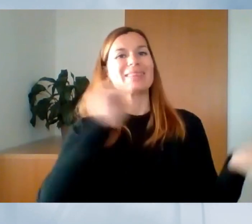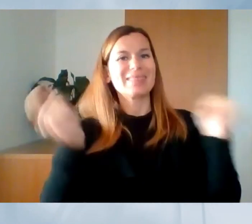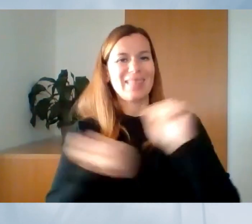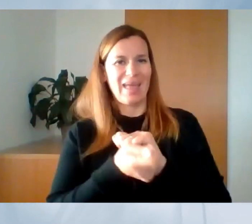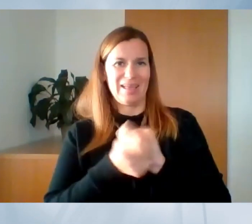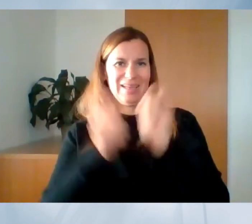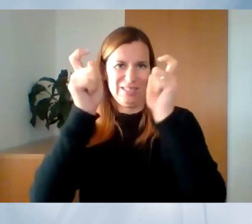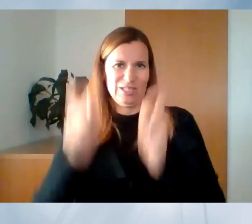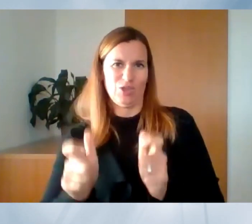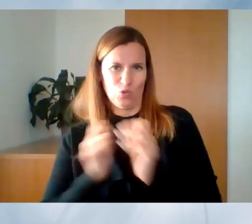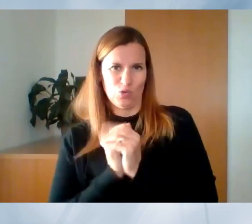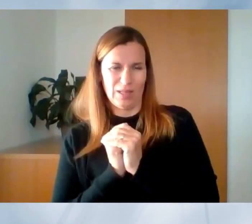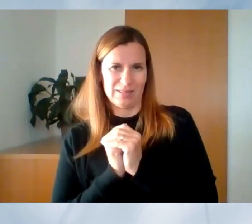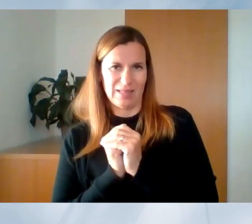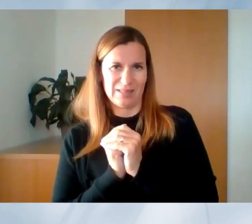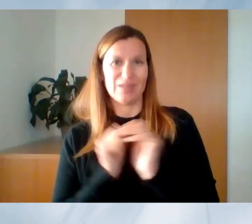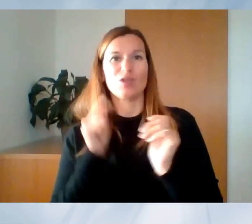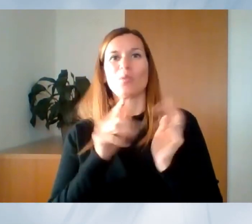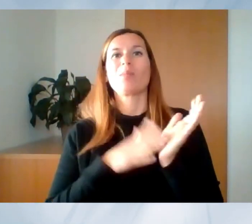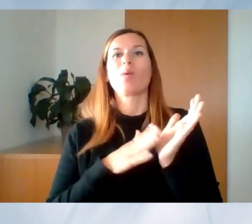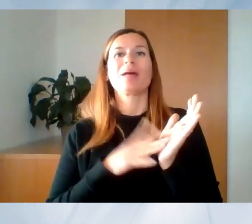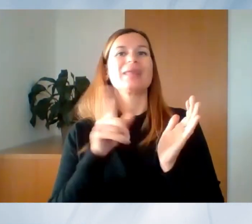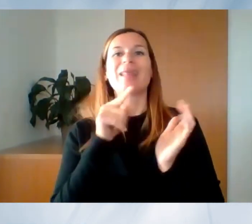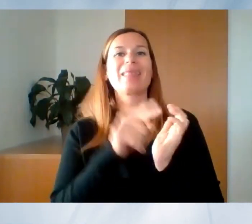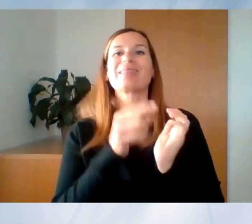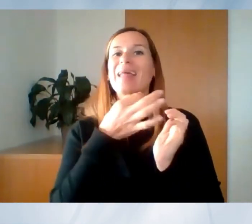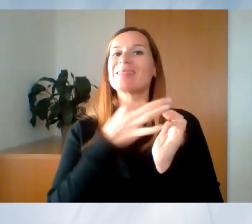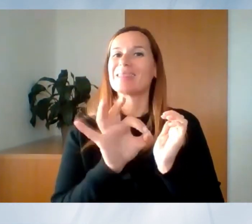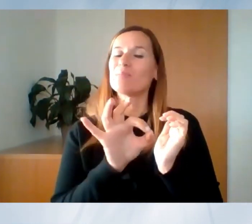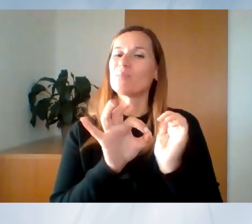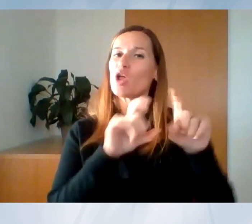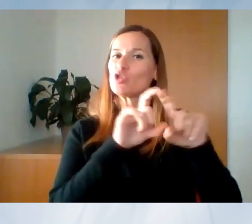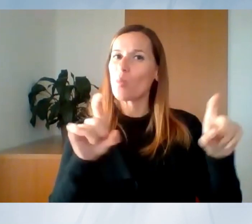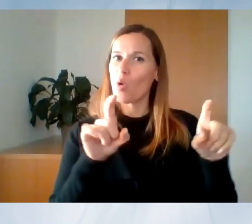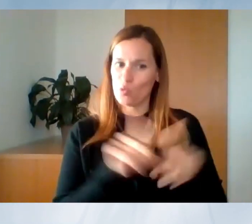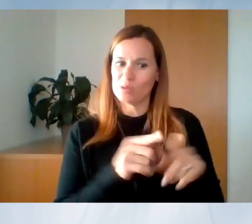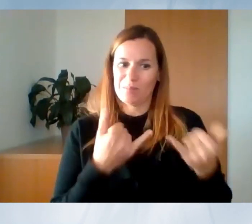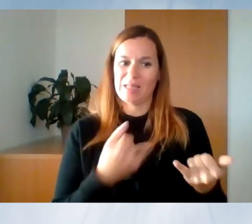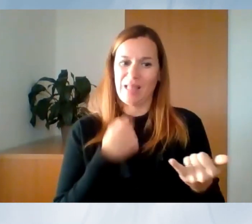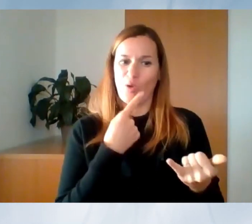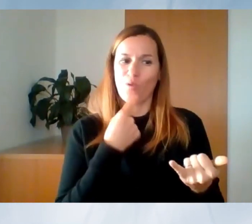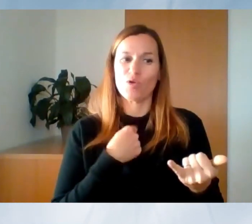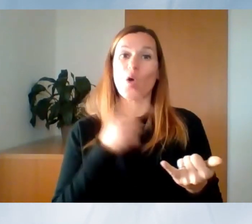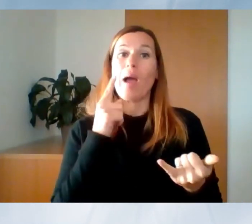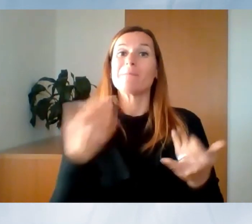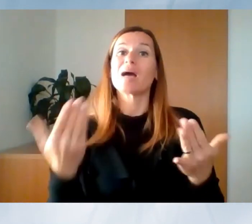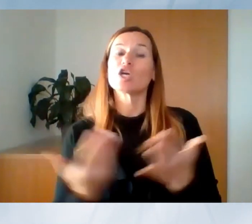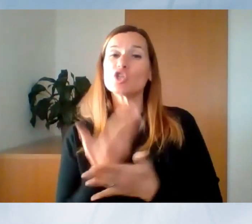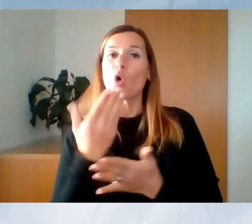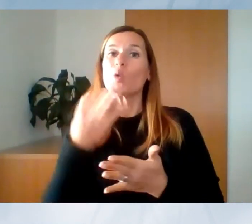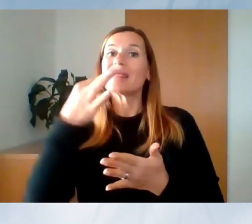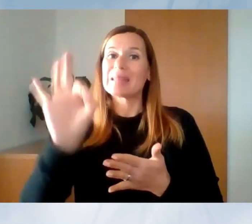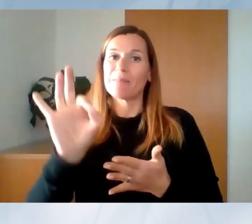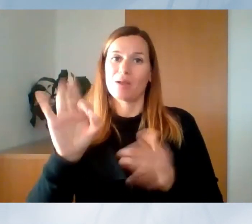deinstitucionalizacijo. To pa pomeni ne ta tip domov, ki sem ga zdaj opisoval, ampak nova